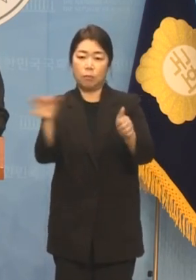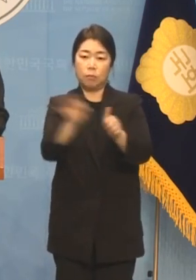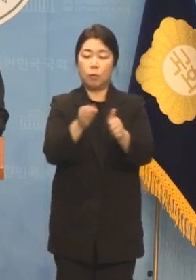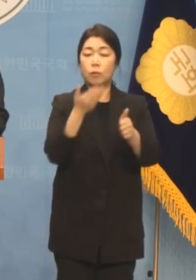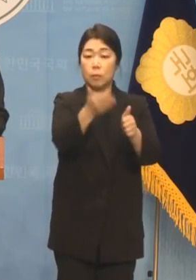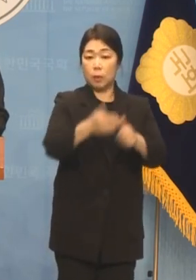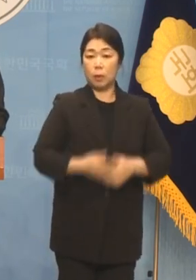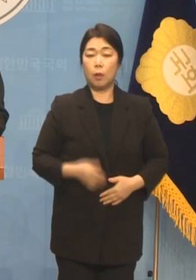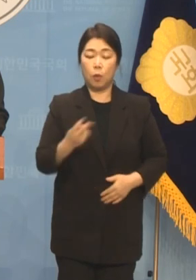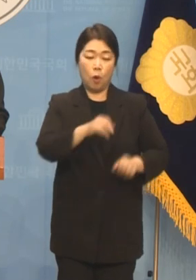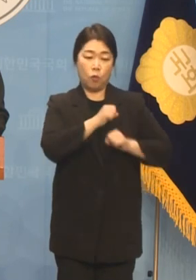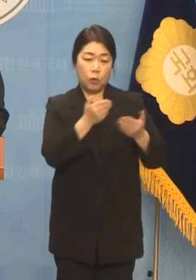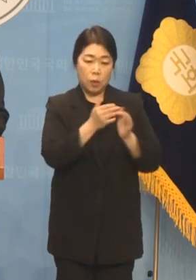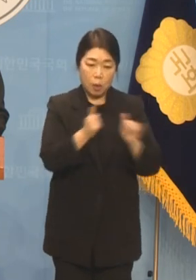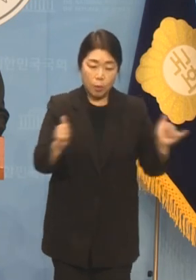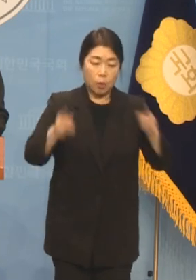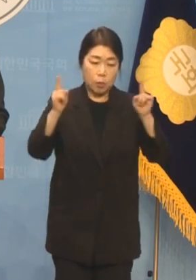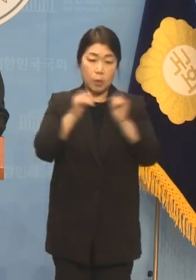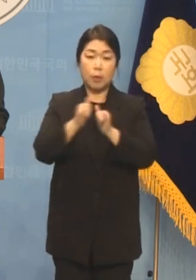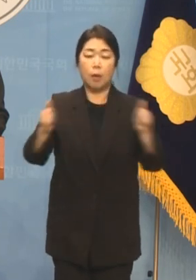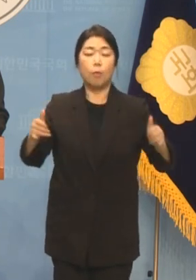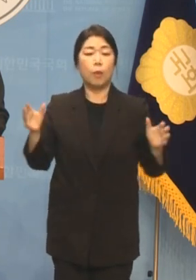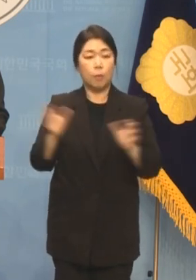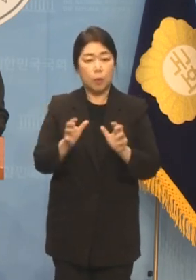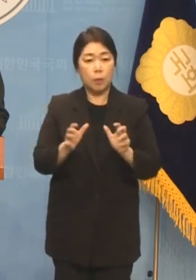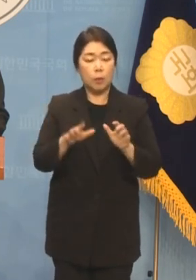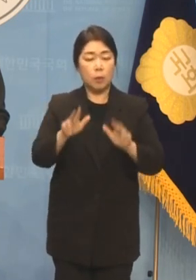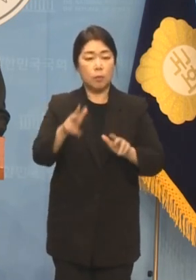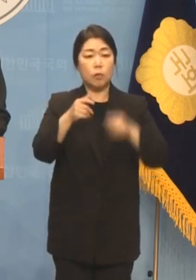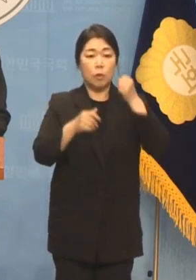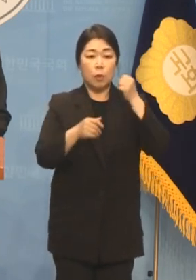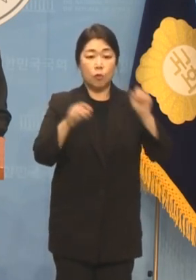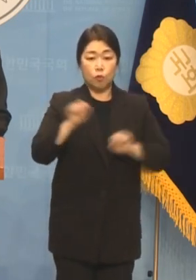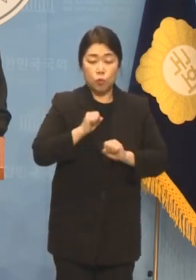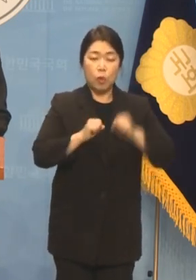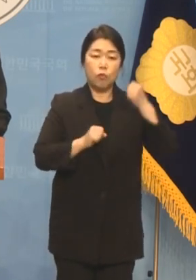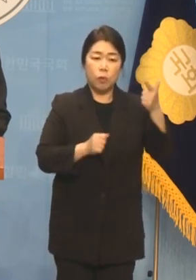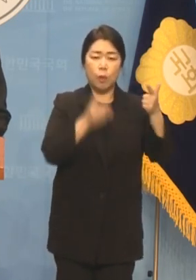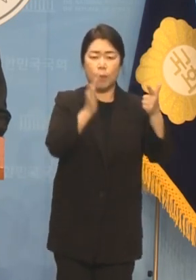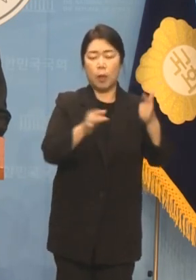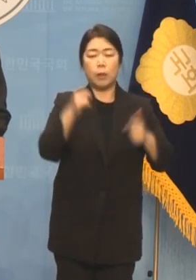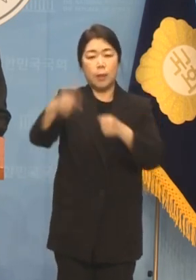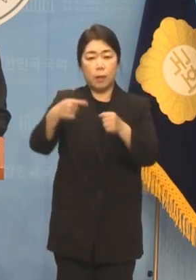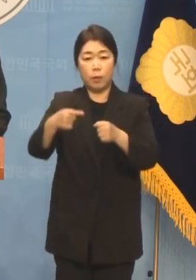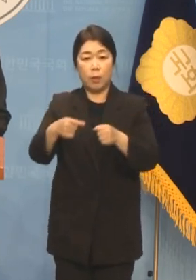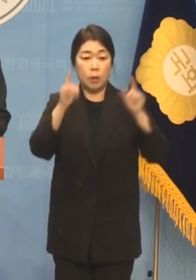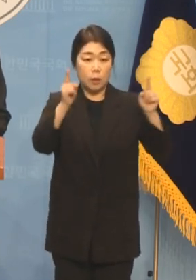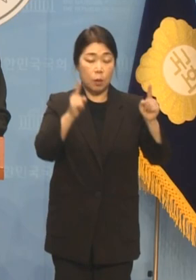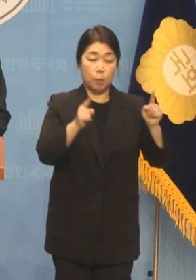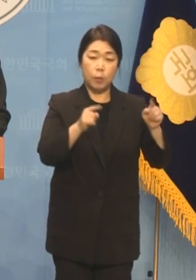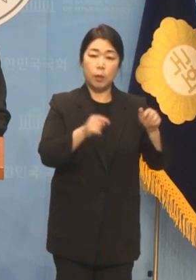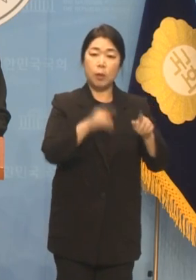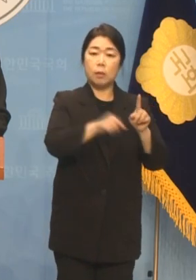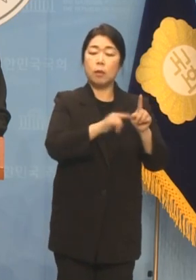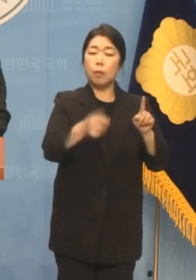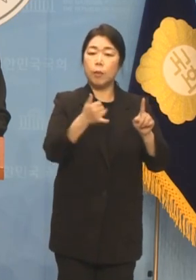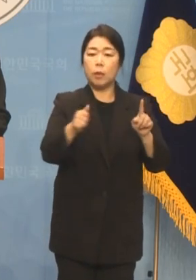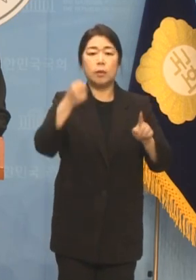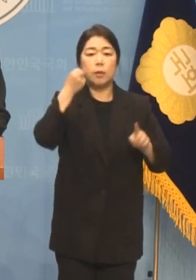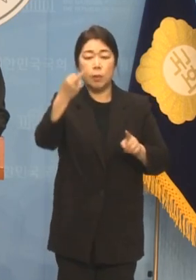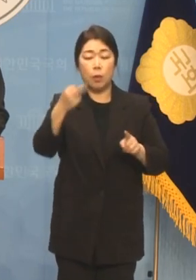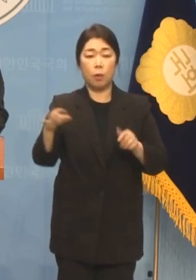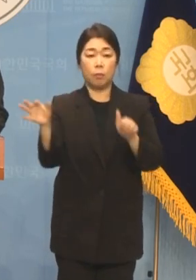및 실업자 지원을 위해 군복무 크레딧 현행 6개월을 1년으로, 실업 크레딧 현행 1인당 생애 최대